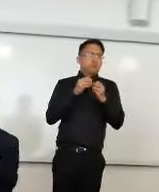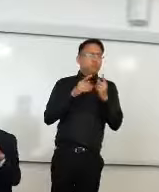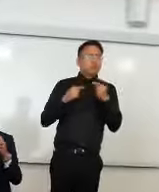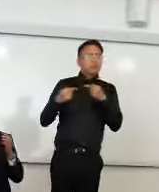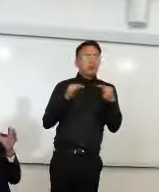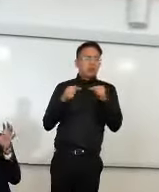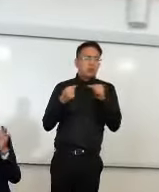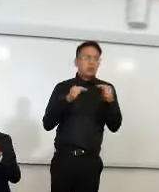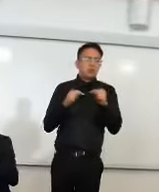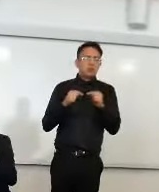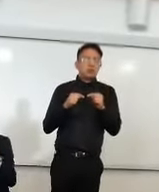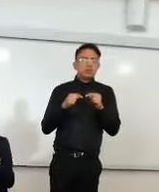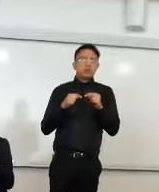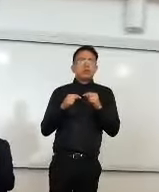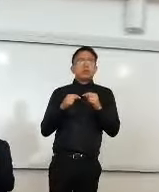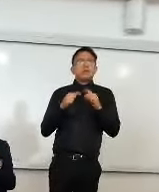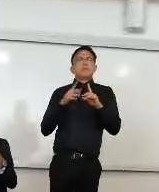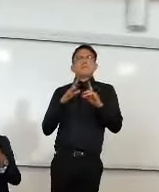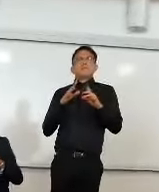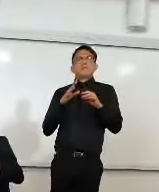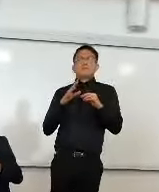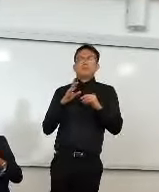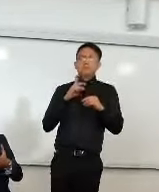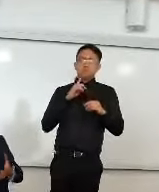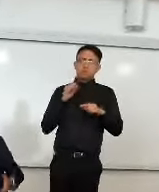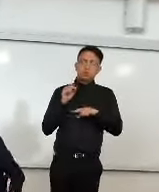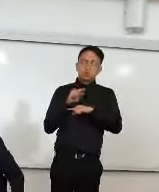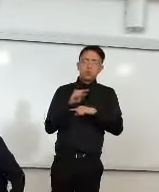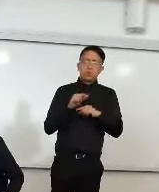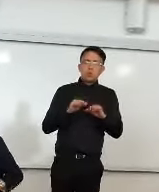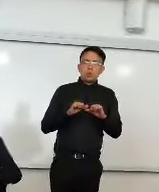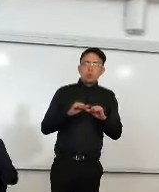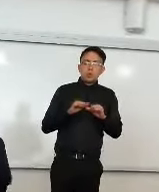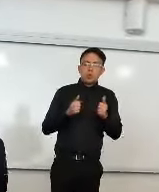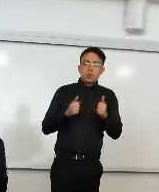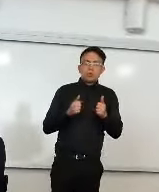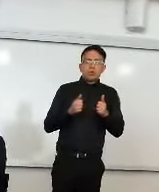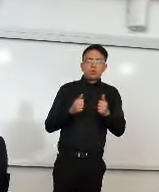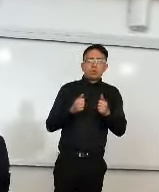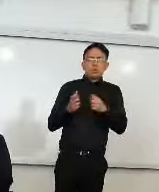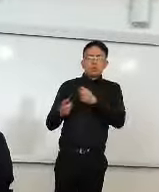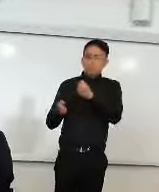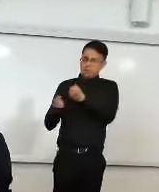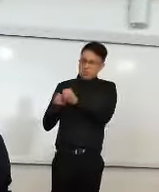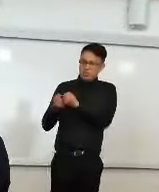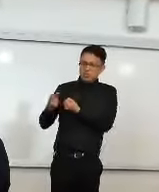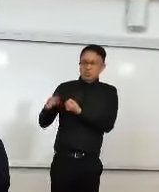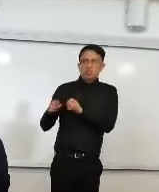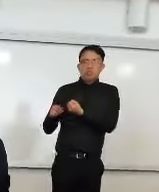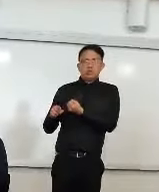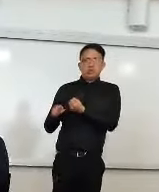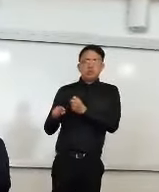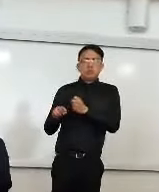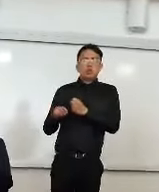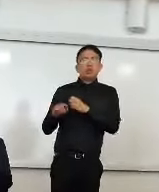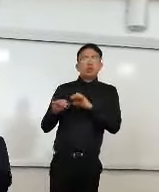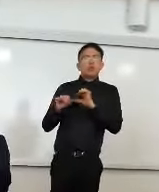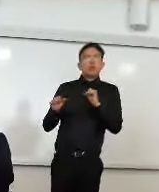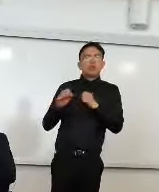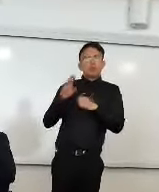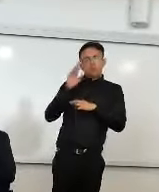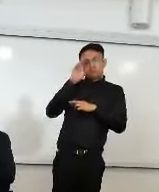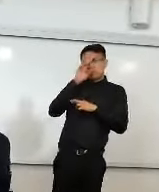y se partió, digamos, en algún momento, bueno, ¿qué sistema vamos a adoptar? ¿Qué apoyos son los que se van a reconocer? Y